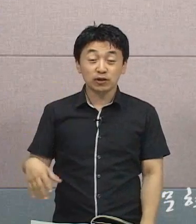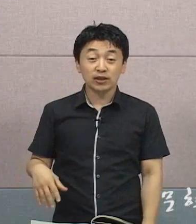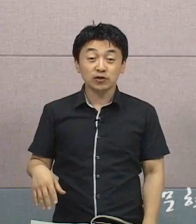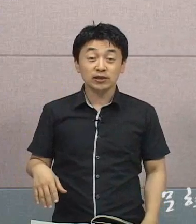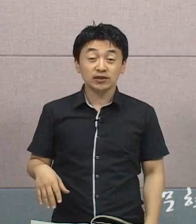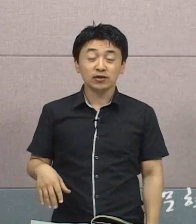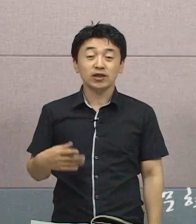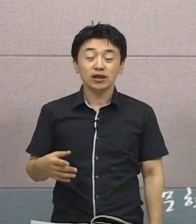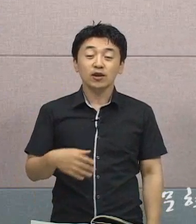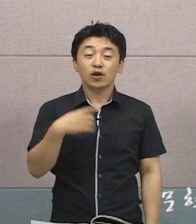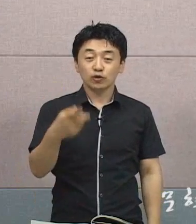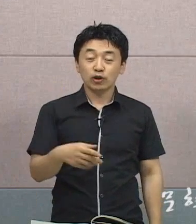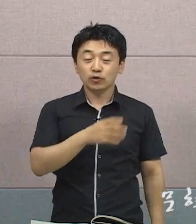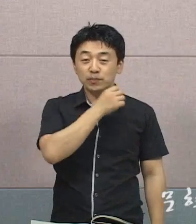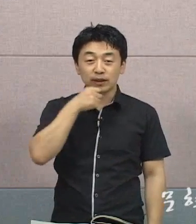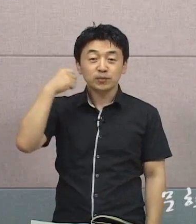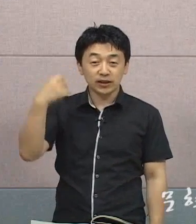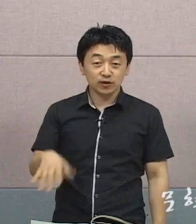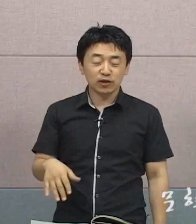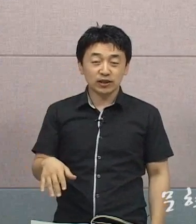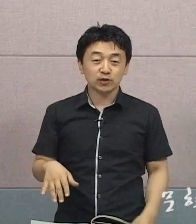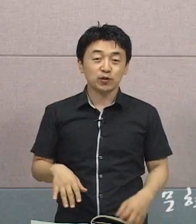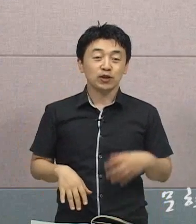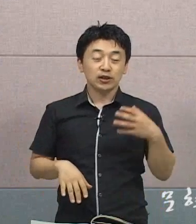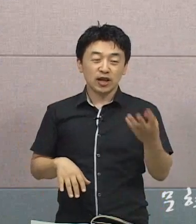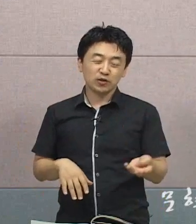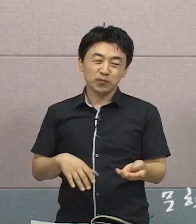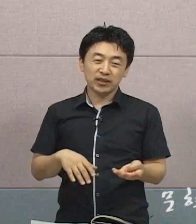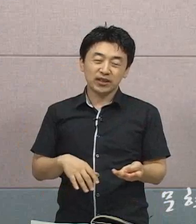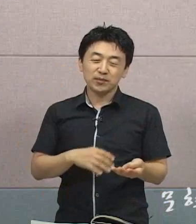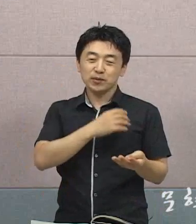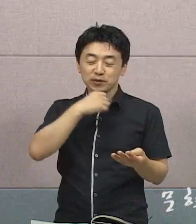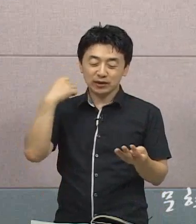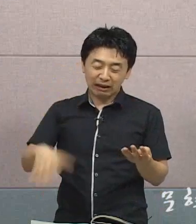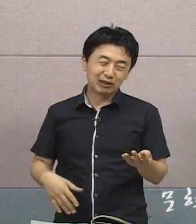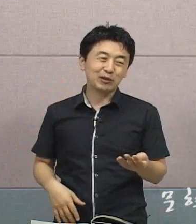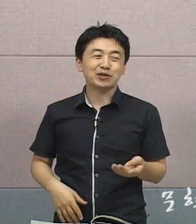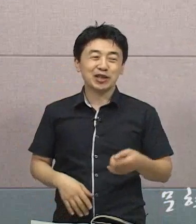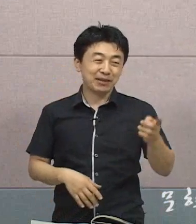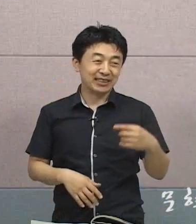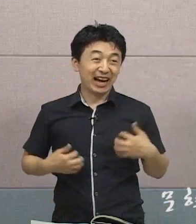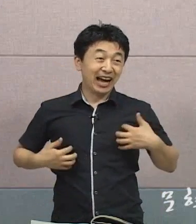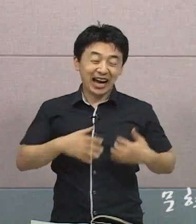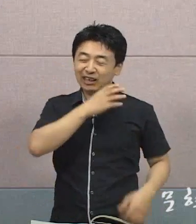사용을 하거든요. 근데, 수화로는 맛없다라는 수화를 가지고, 재수없네, 뭐, 아이고, 좋다, 말았네,